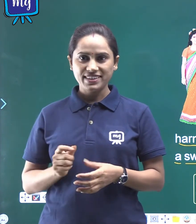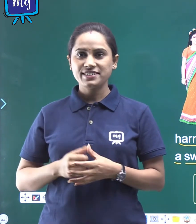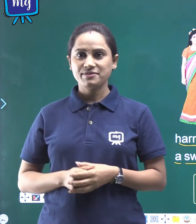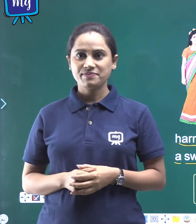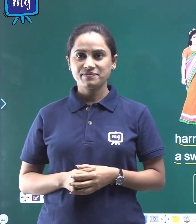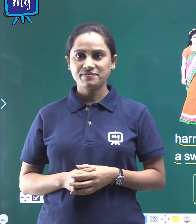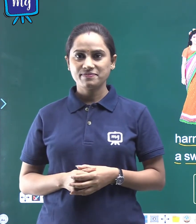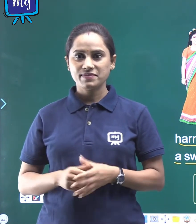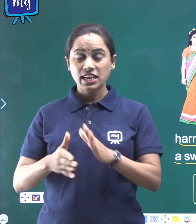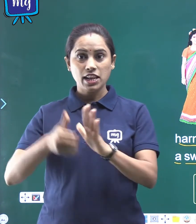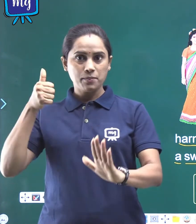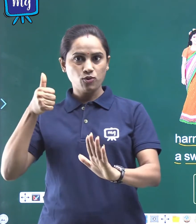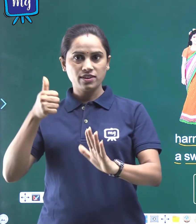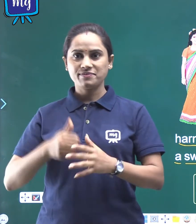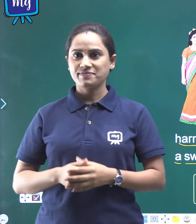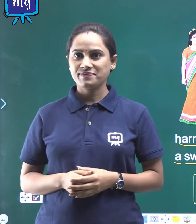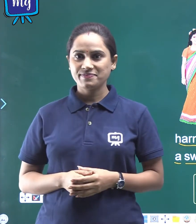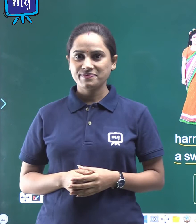एक्सपर्ट निपुण,